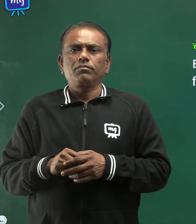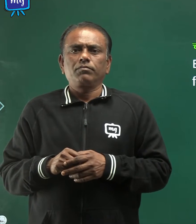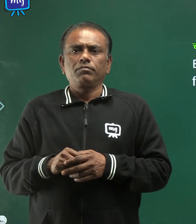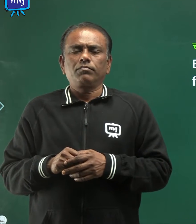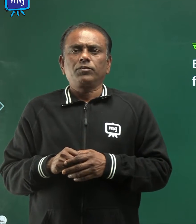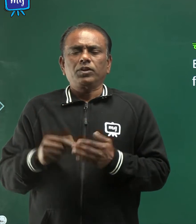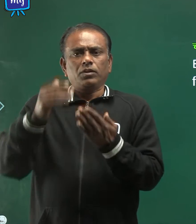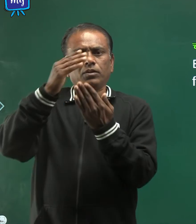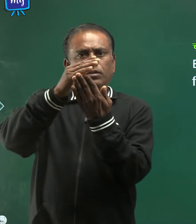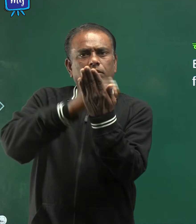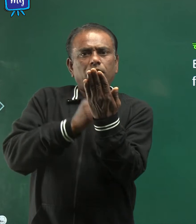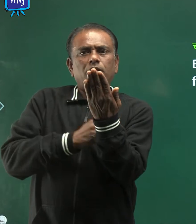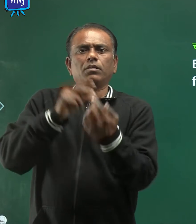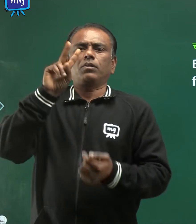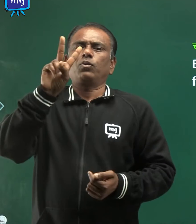चरण 2